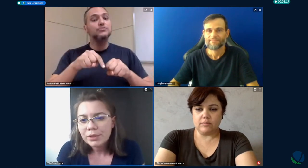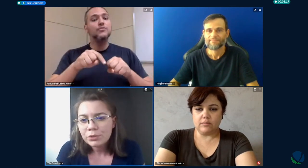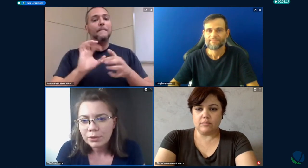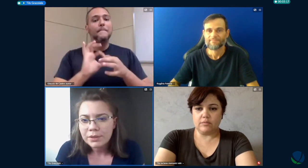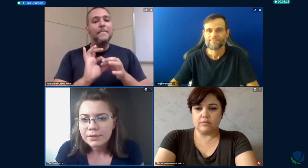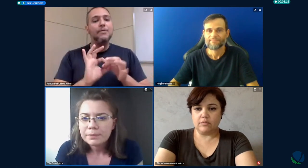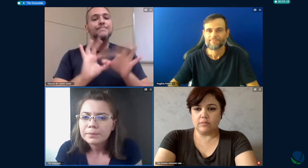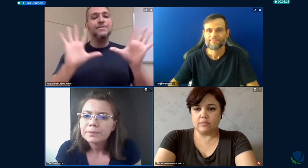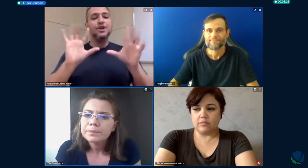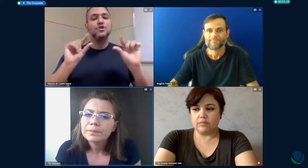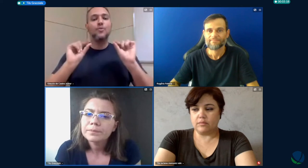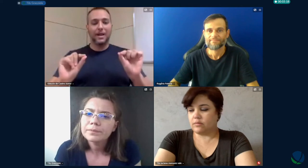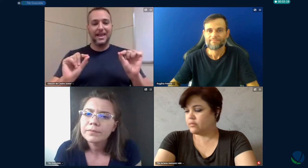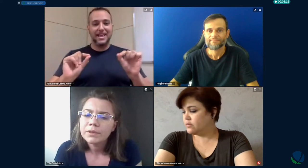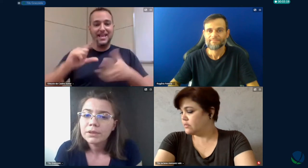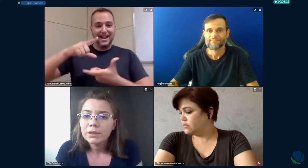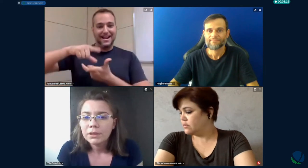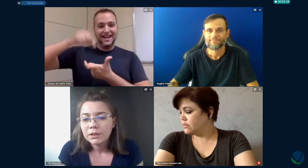de informações